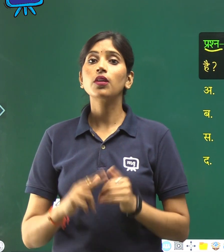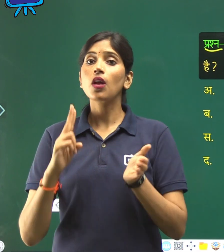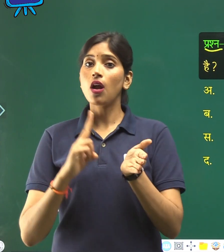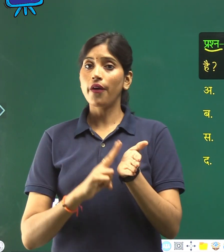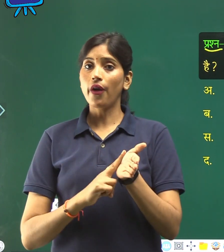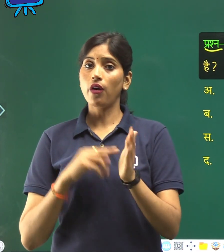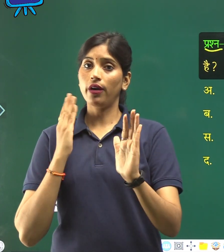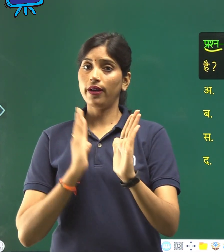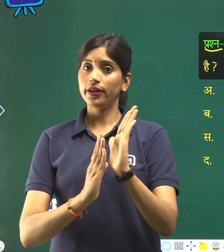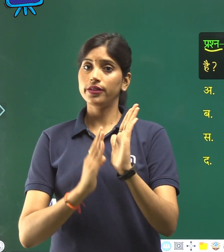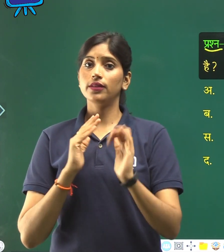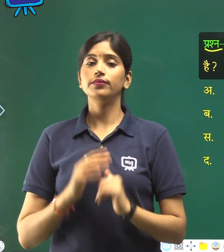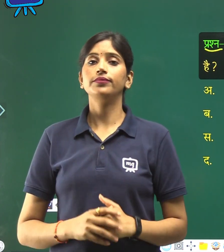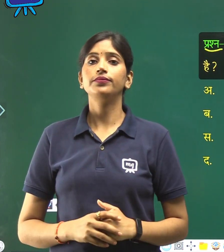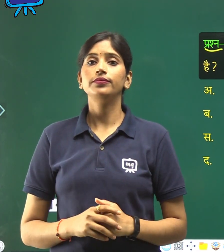उत्तर,